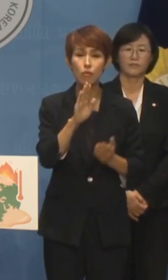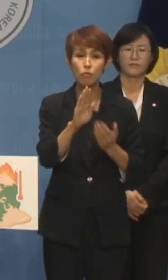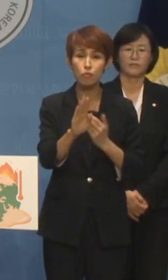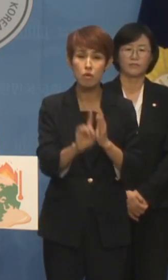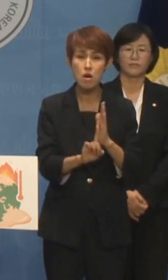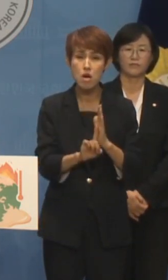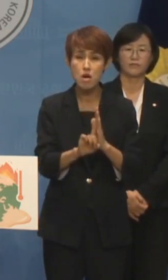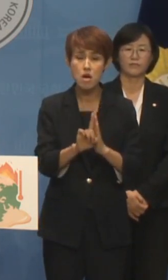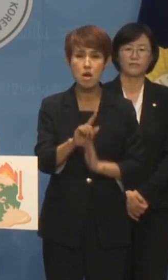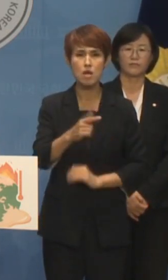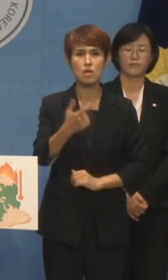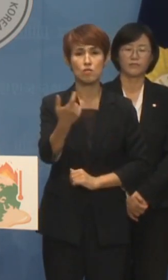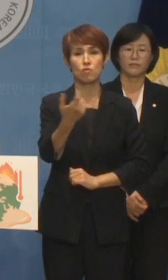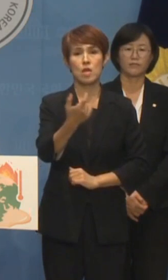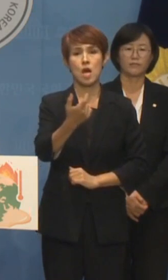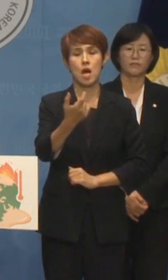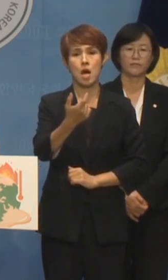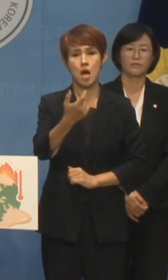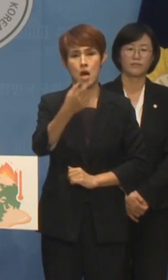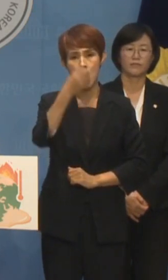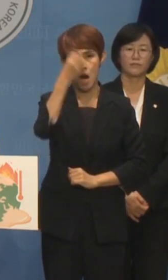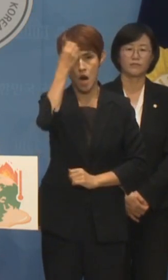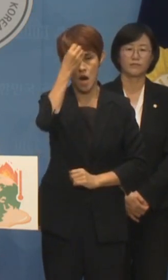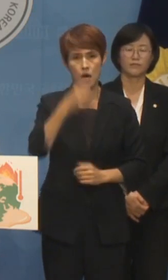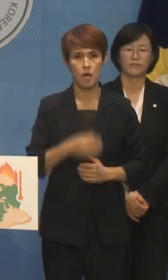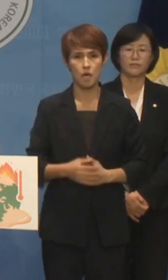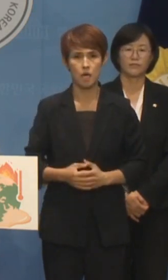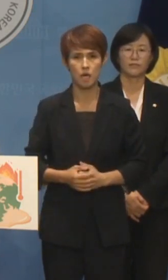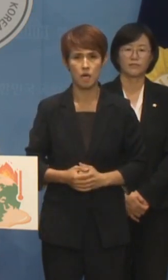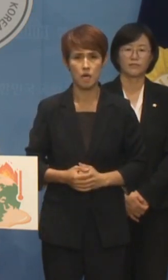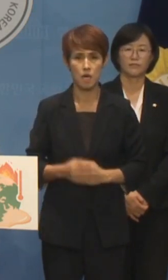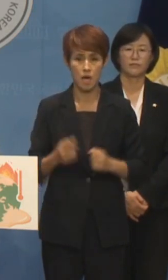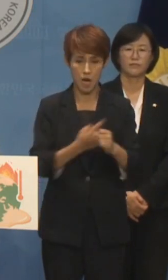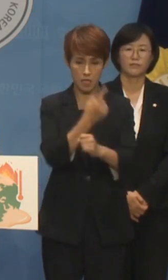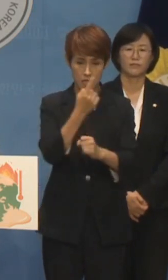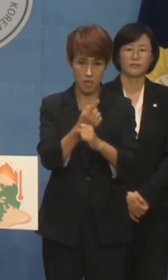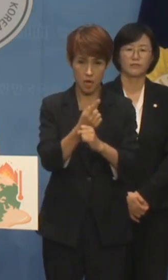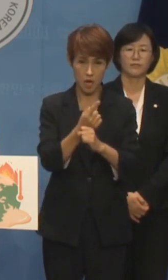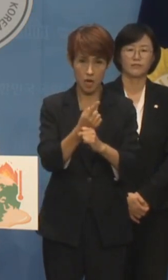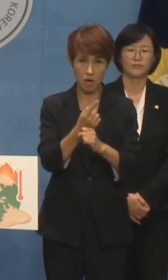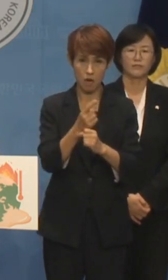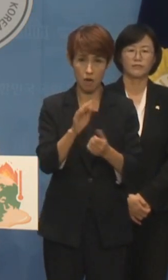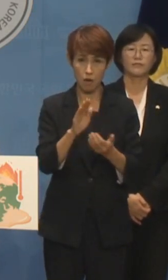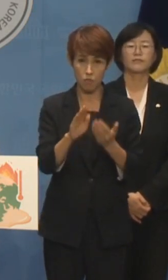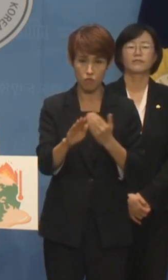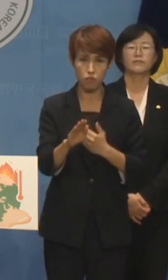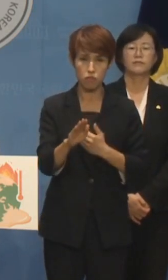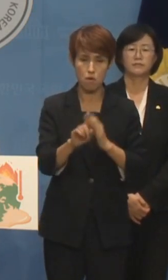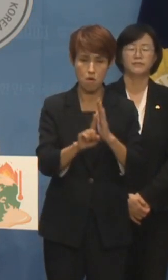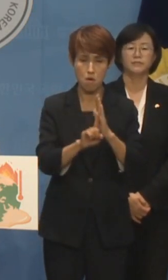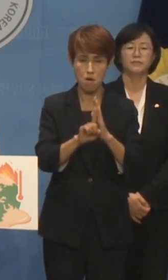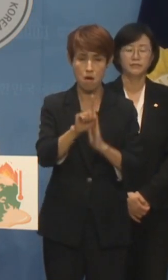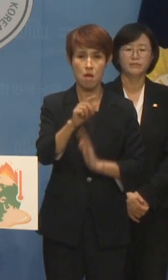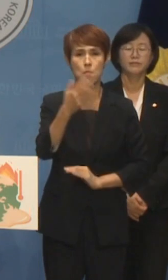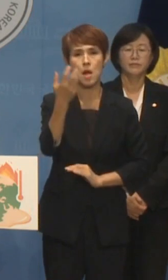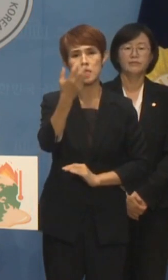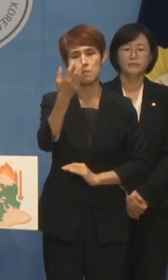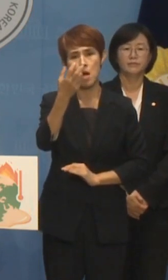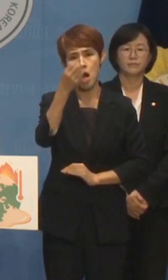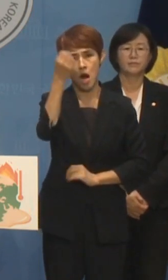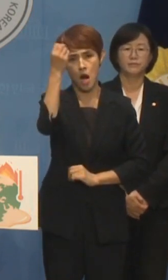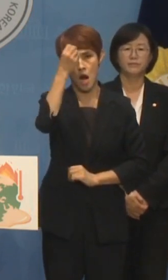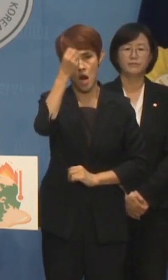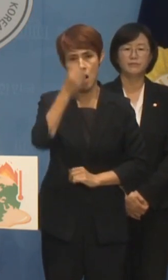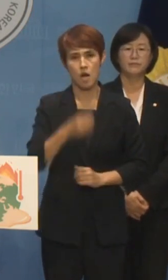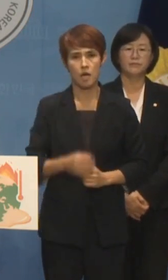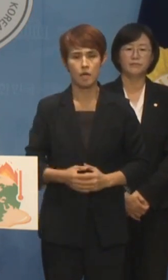온도가 60도 정도로 올라가며 1시간이 지나면서 80도 가까이 올라가는 것을